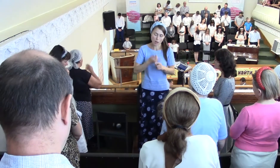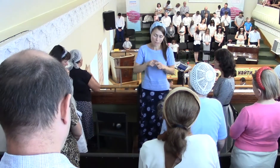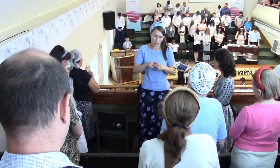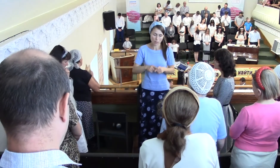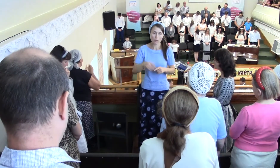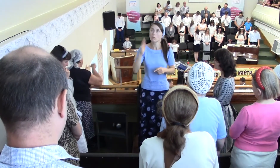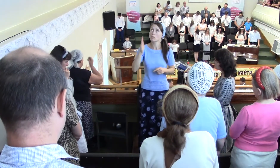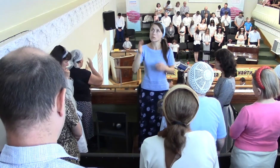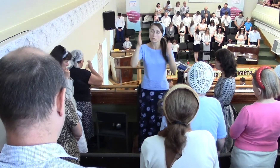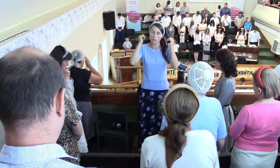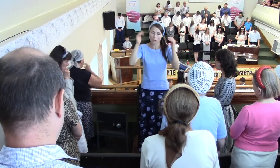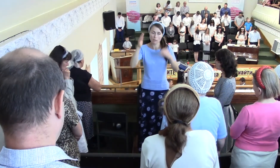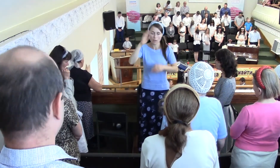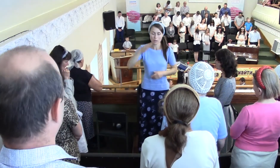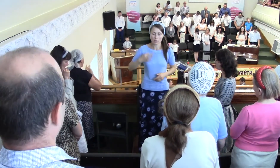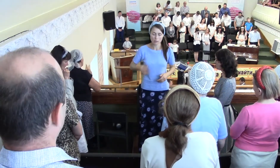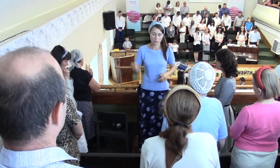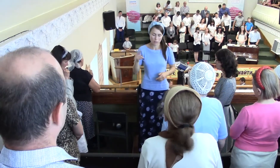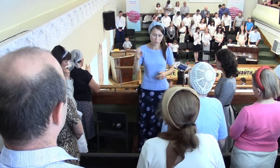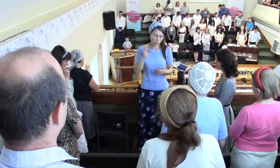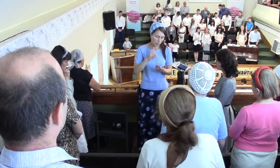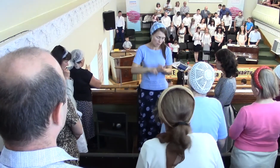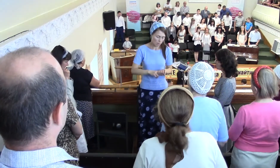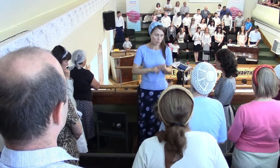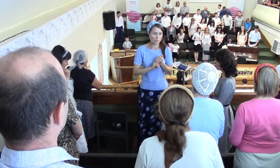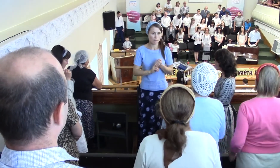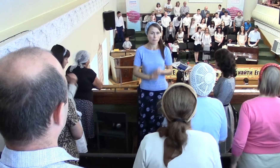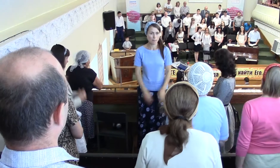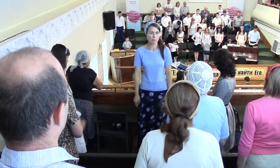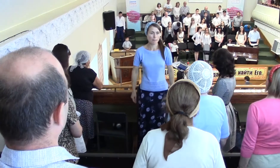Бог, Отец и Святой Дух. Аминь.